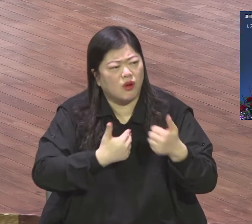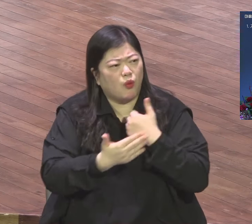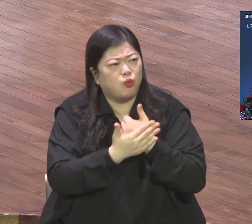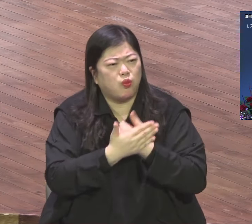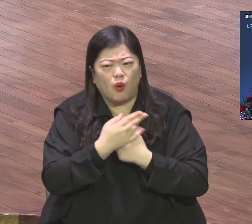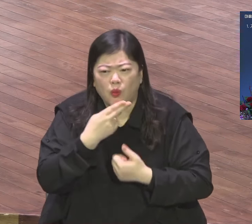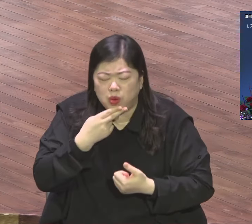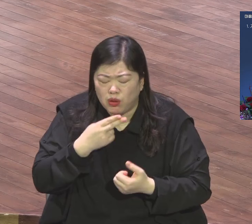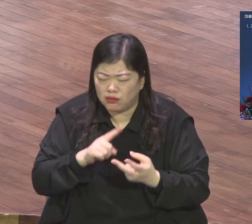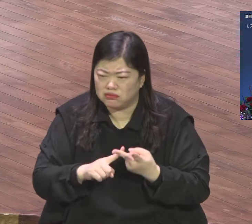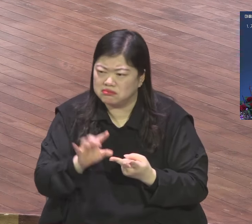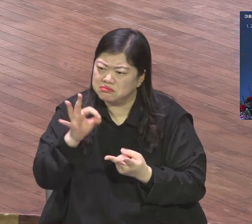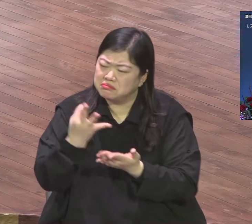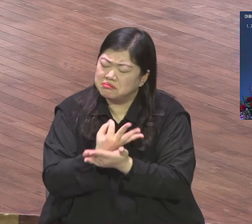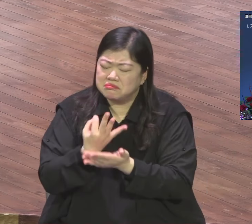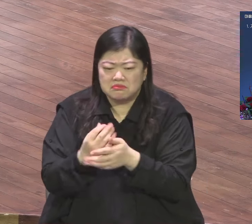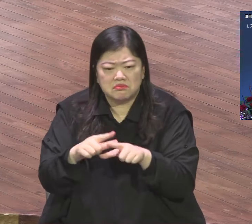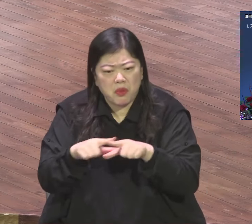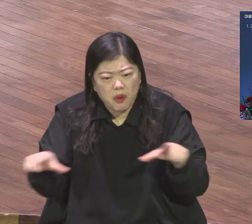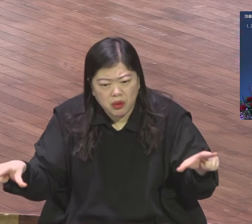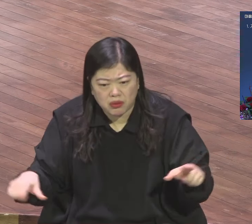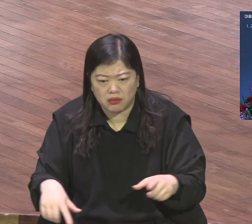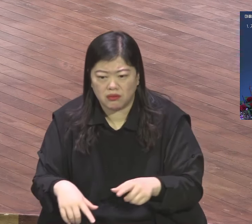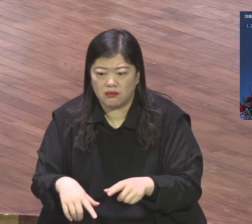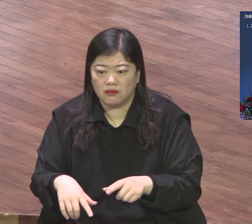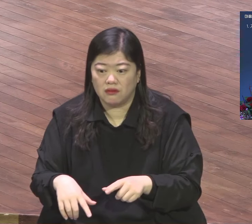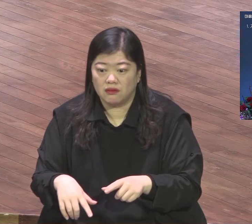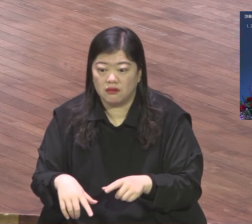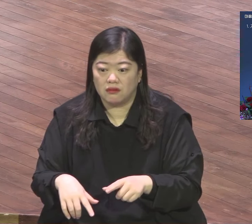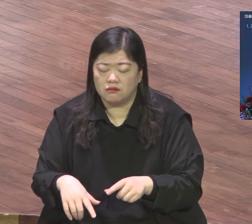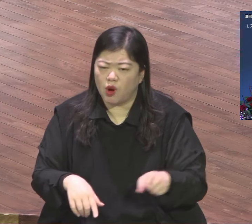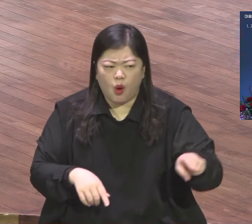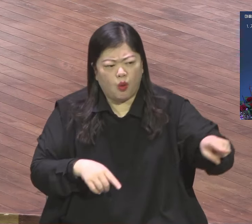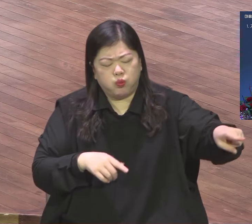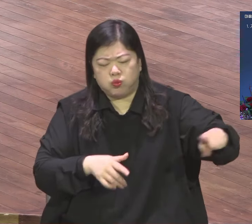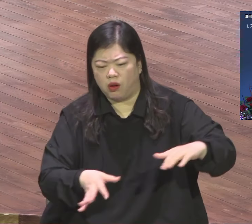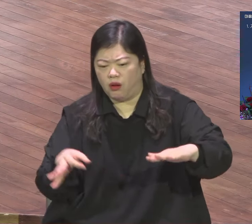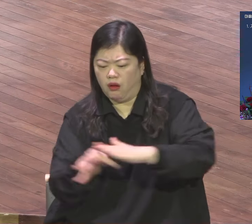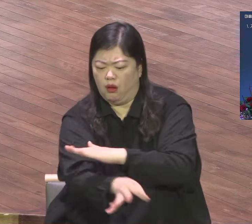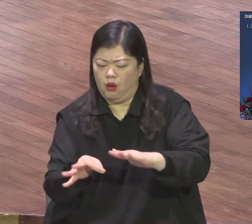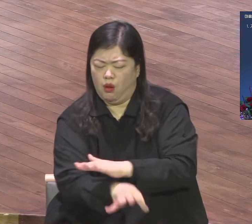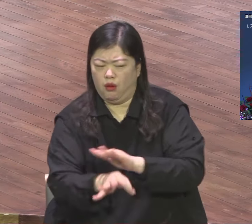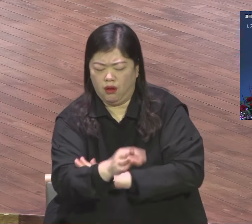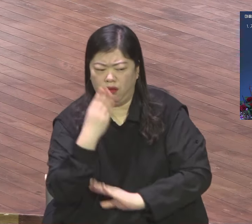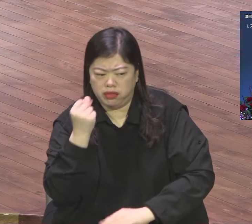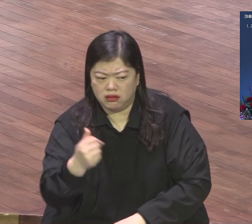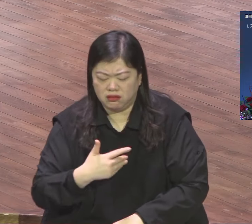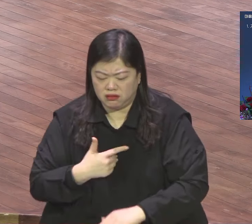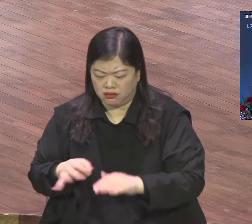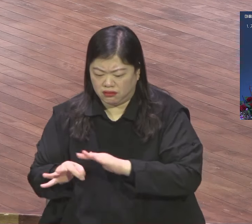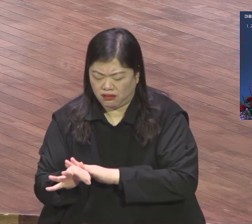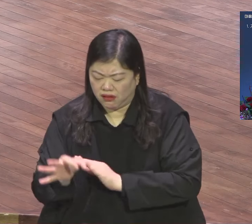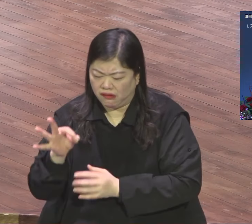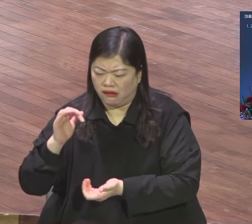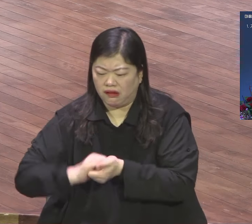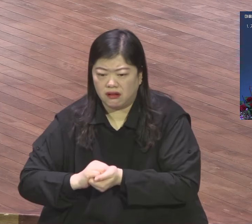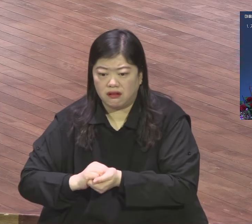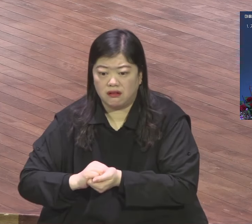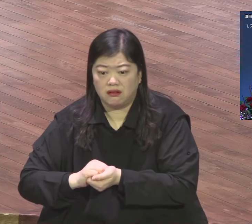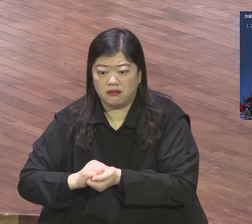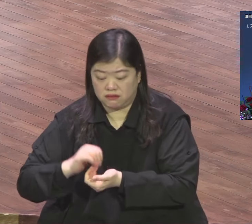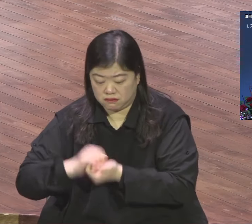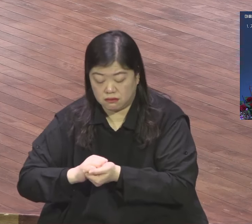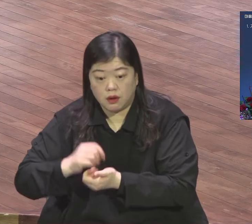없습니까? 남들은 술 사주고 밥 사주고 돈 팍팍 내서 성전하는데 여러분은 안 됩니까? 왜 안 됩니까?